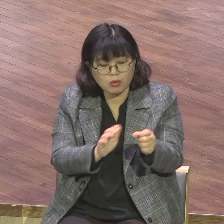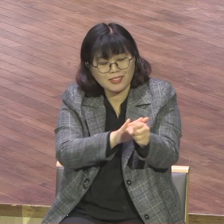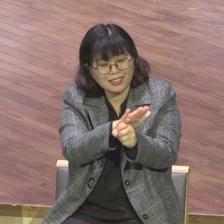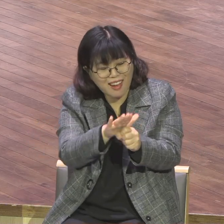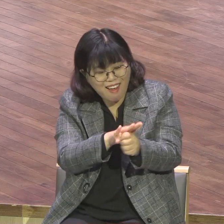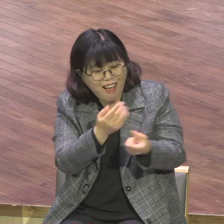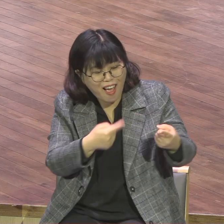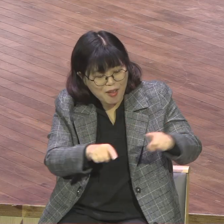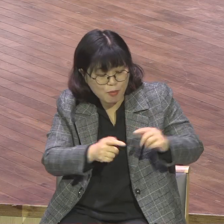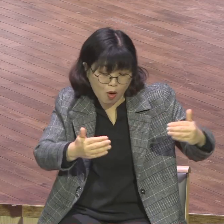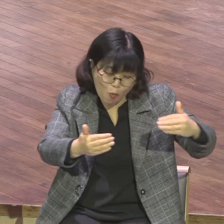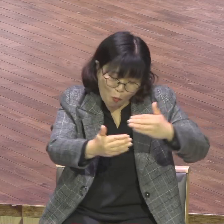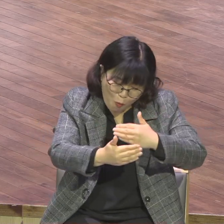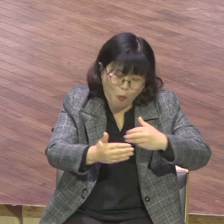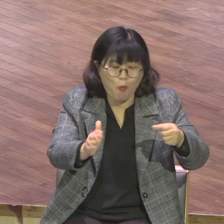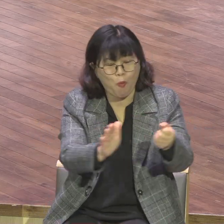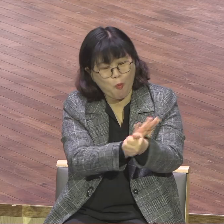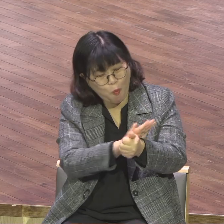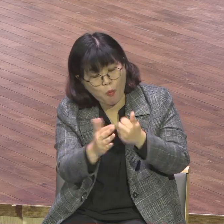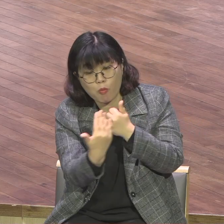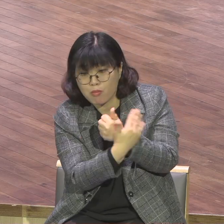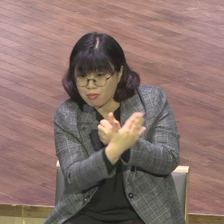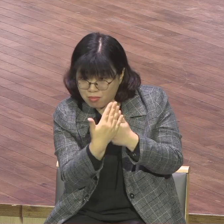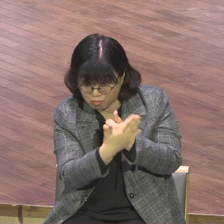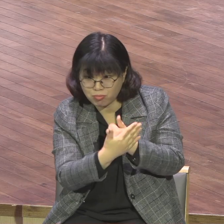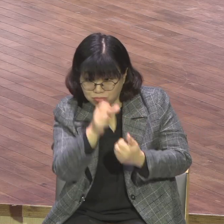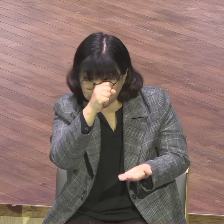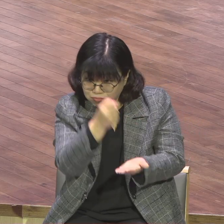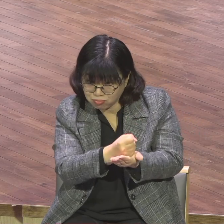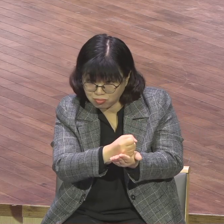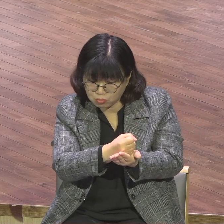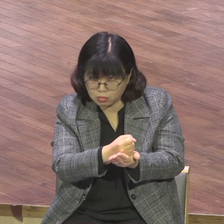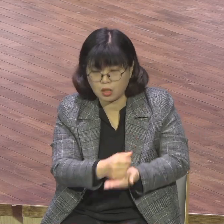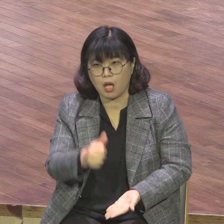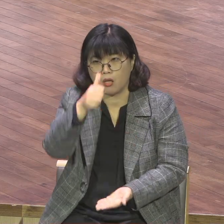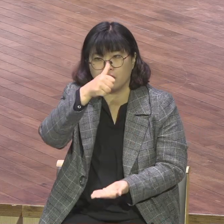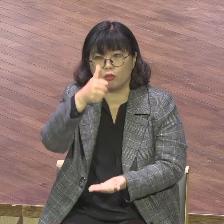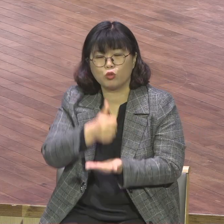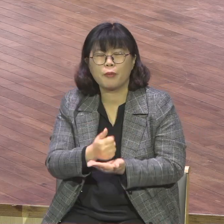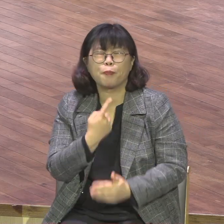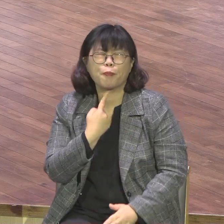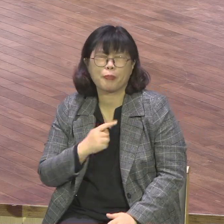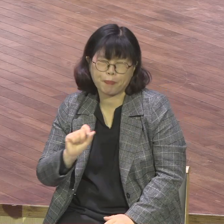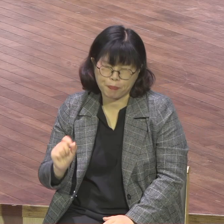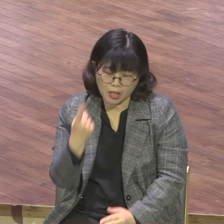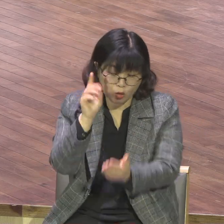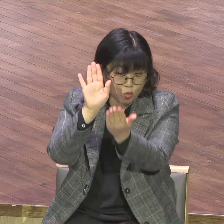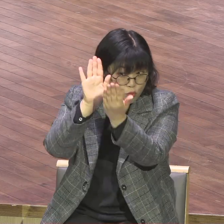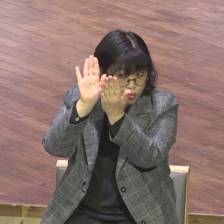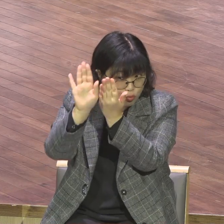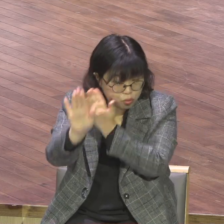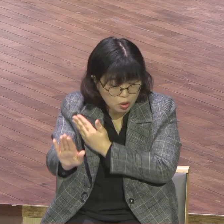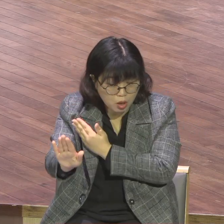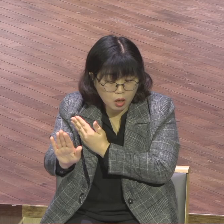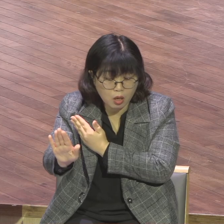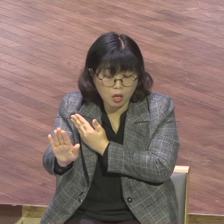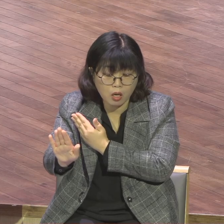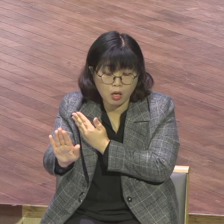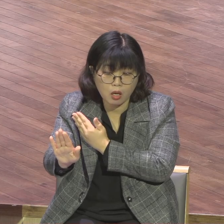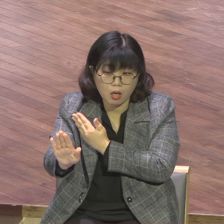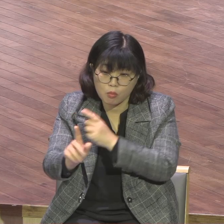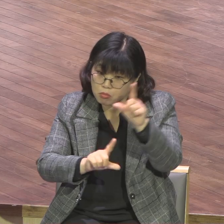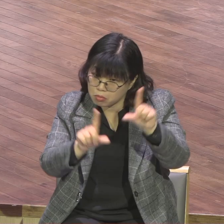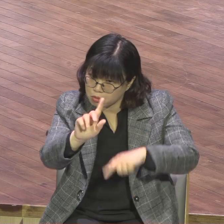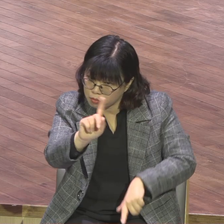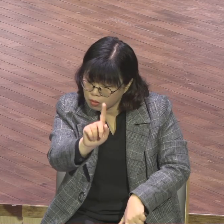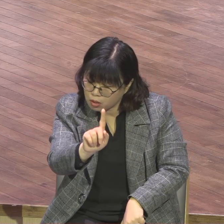이후에 범죄하는 순간부터 어떤 관계가 되어버렸느냐? 여러분 더 아시잖아요.